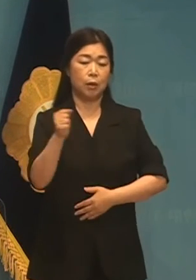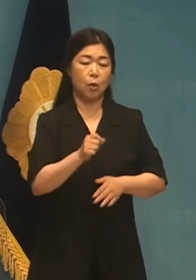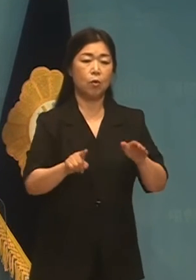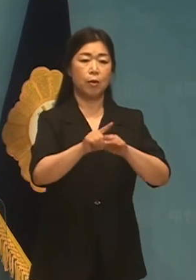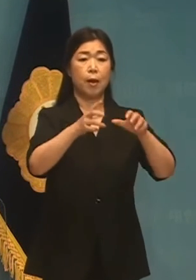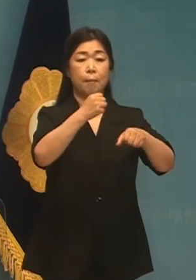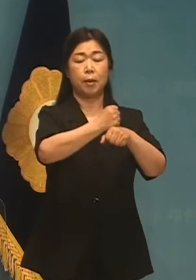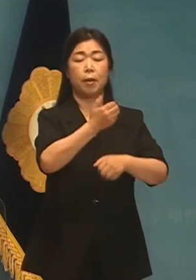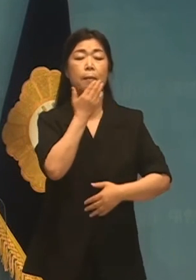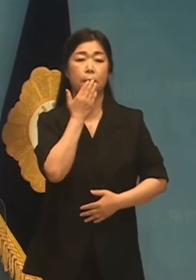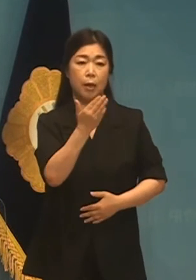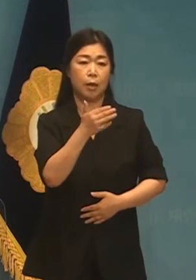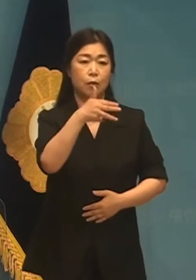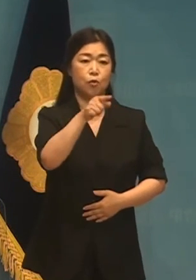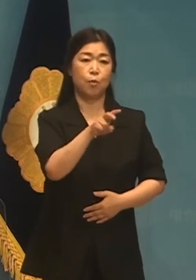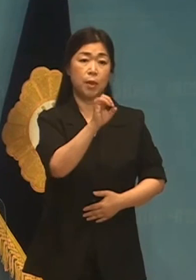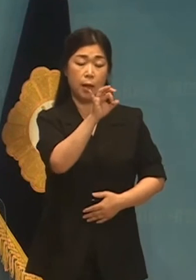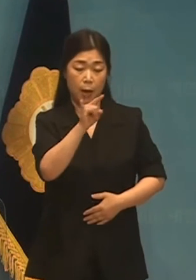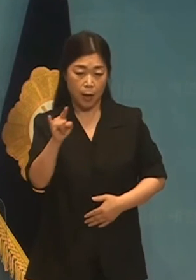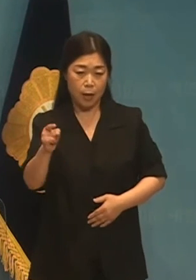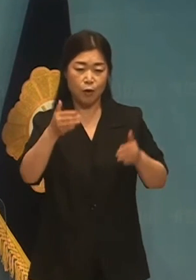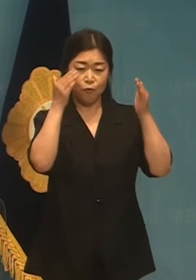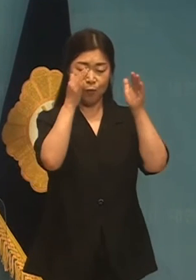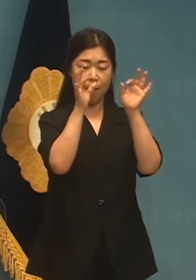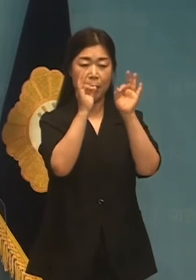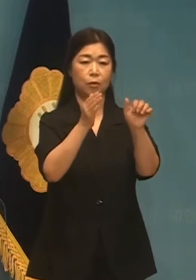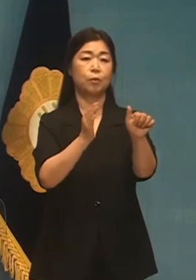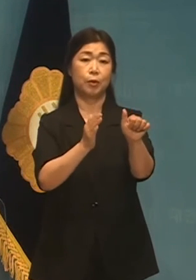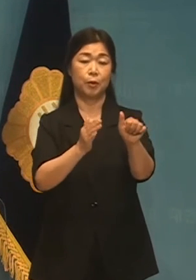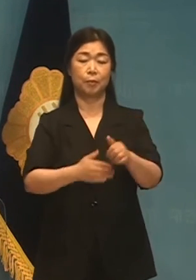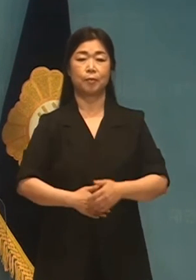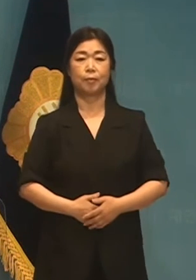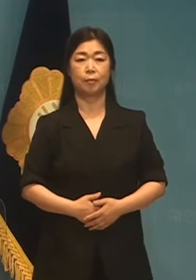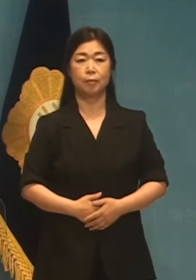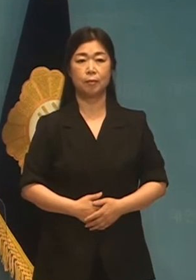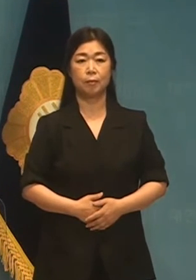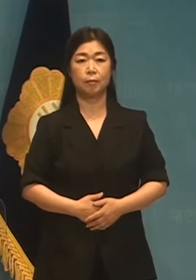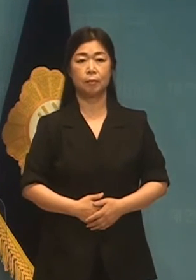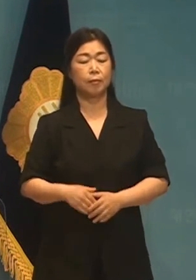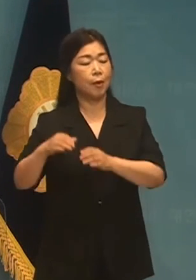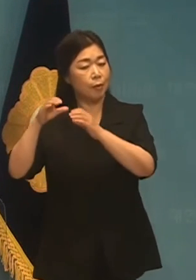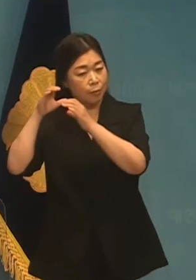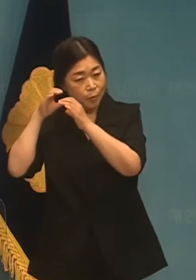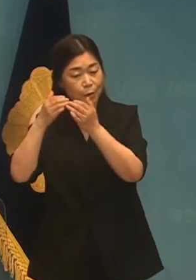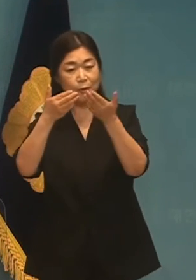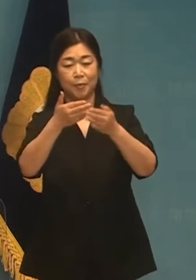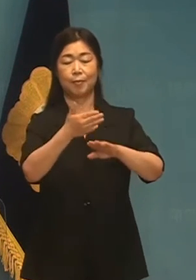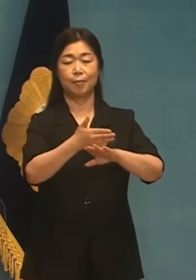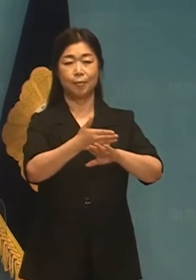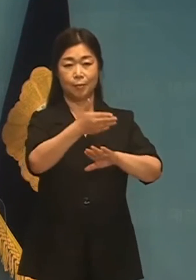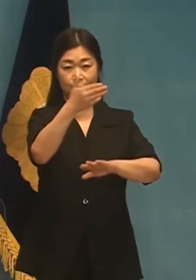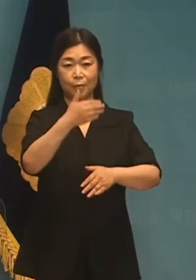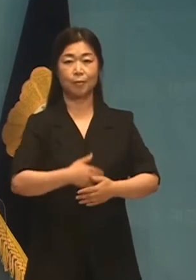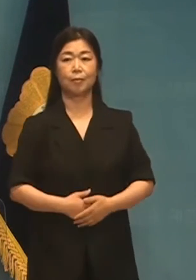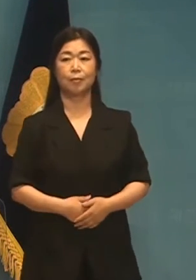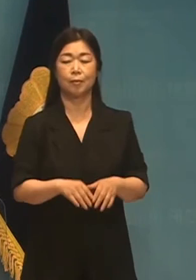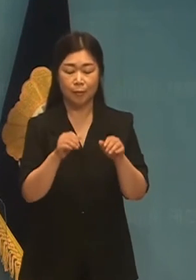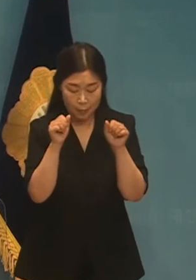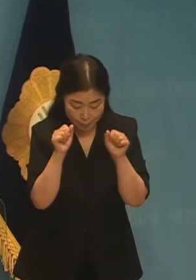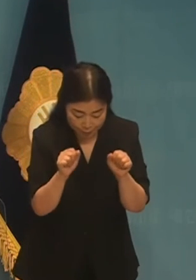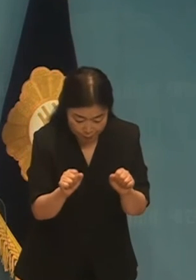선도국가를 만들어갈 추미애를 주목해 주십시오. 경청해 주셔서 감사합니다.